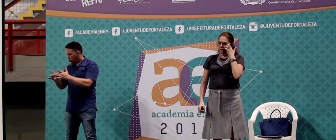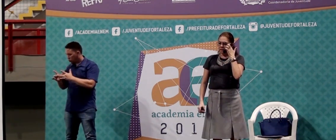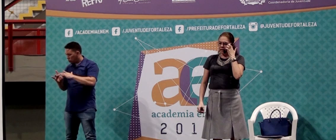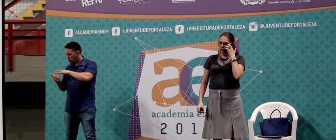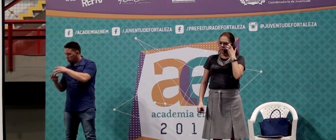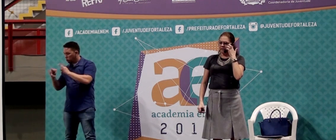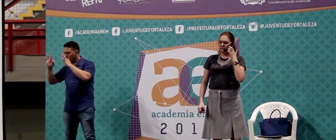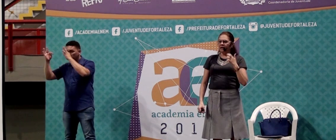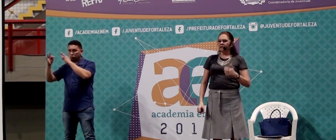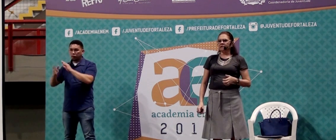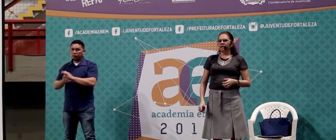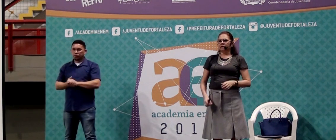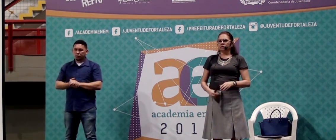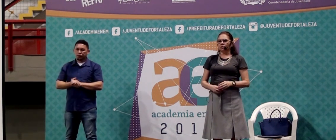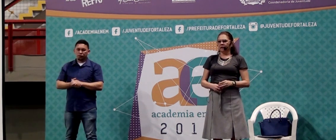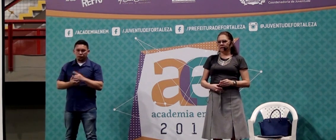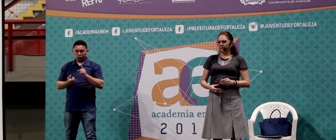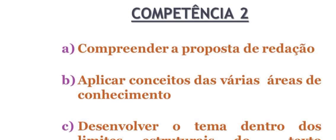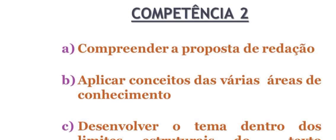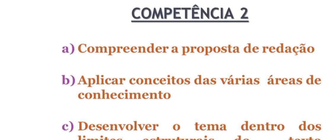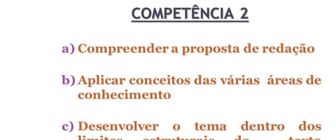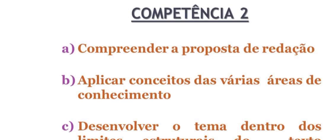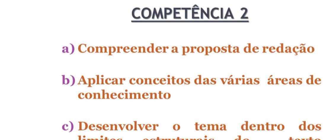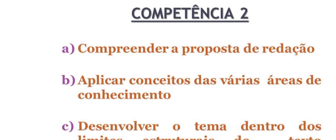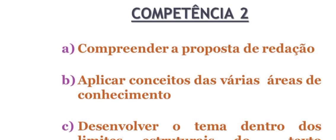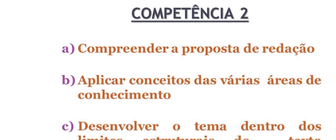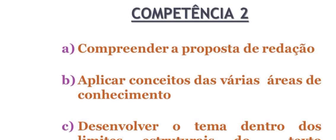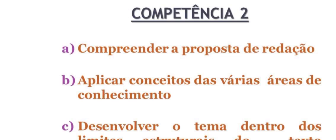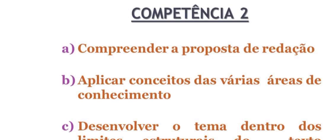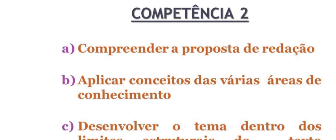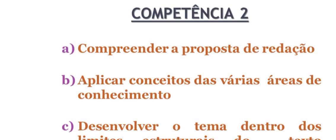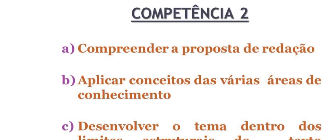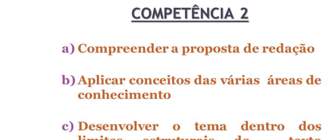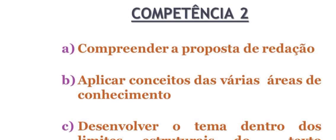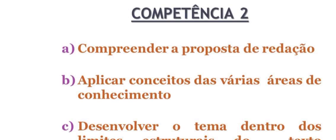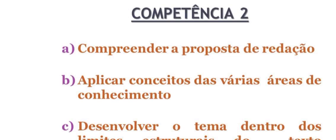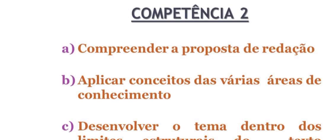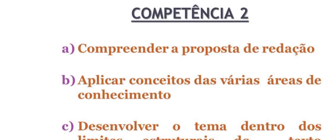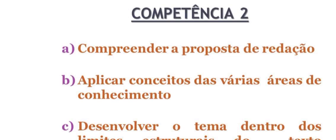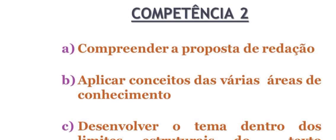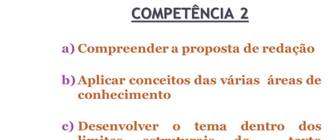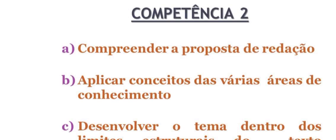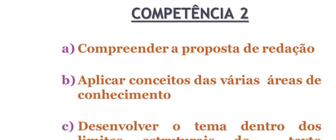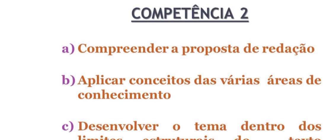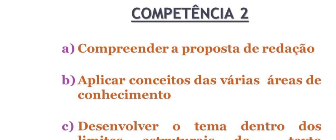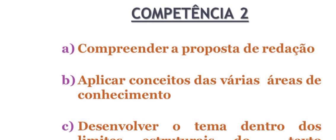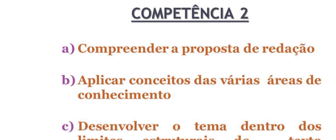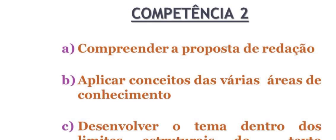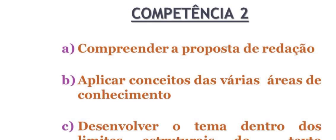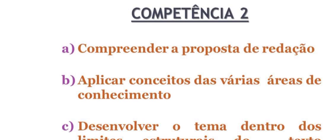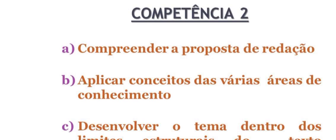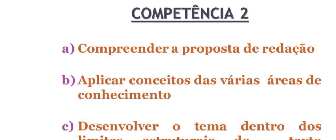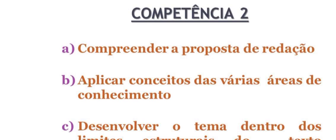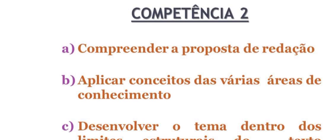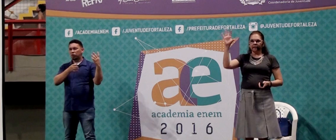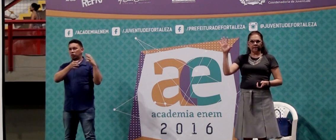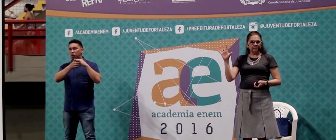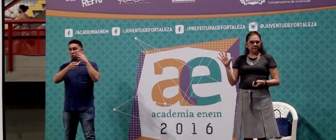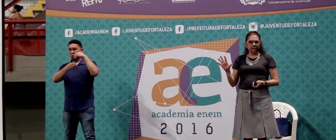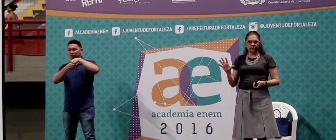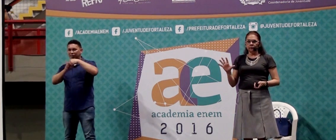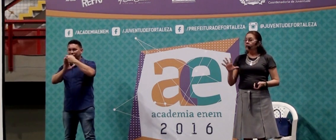Aplicar conceito das várias áreas do conhecimento. Eu gostaria que vocês aplicassem de história. Ele quer que na